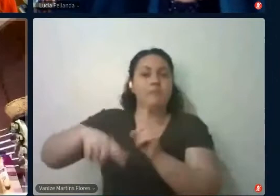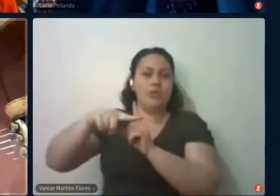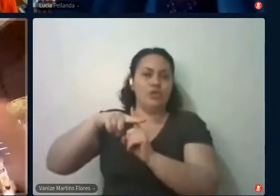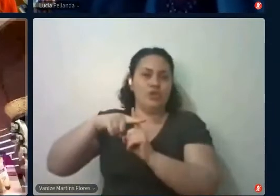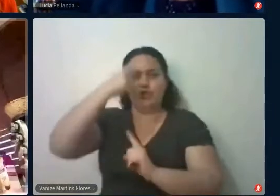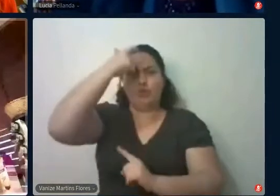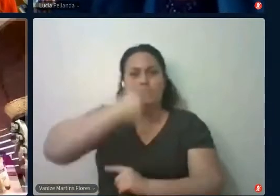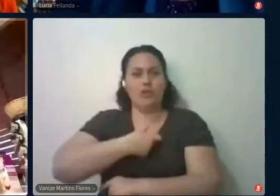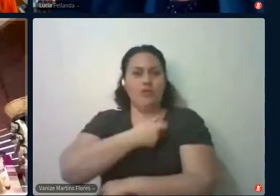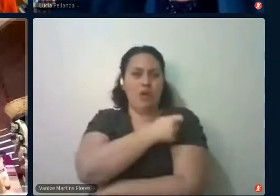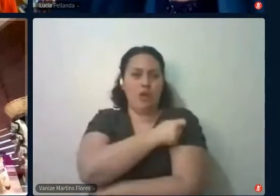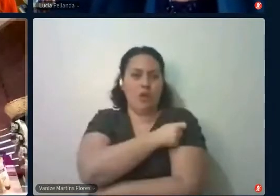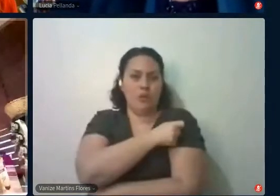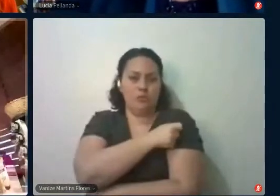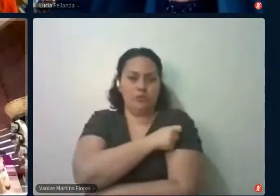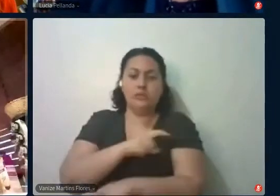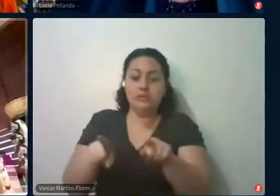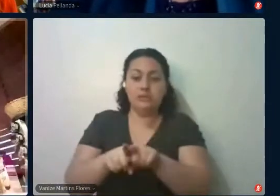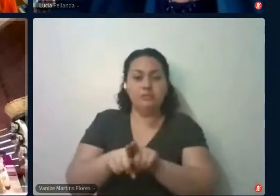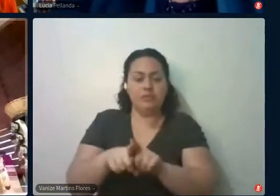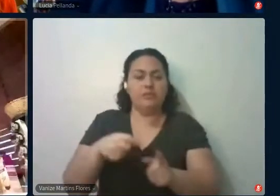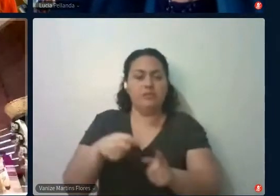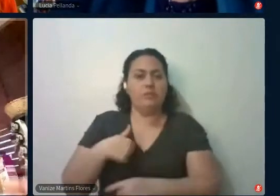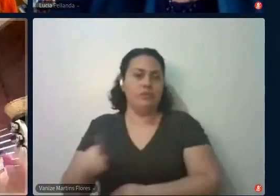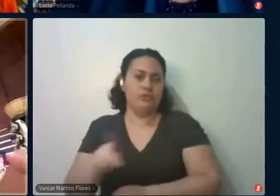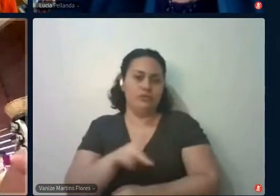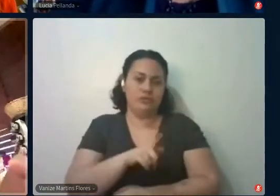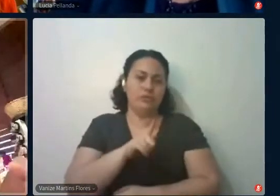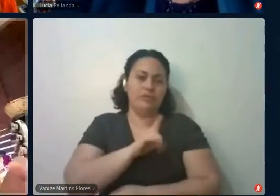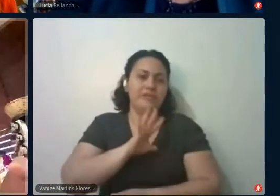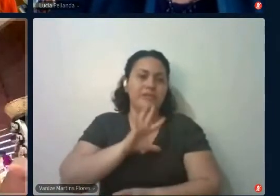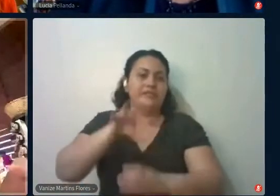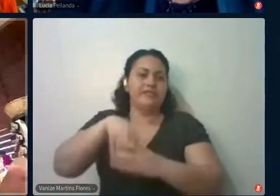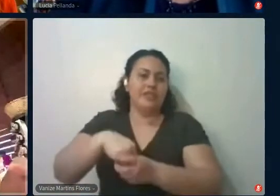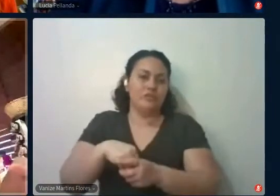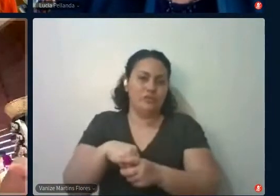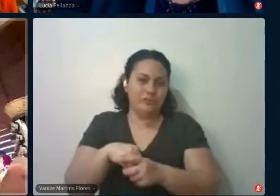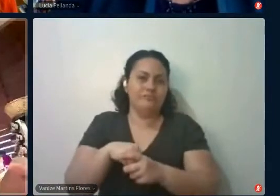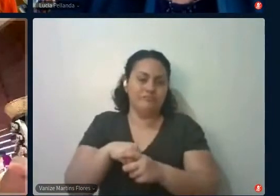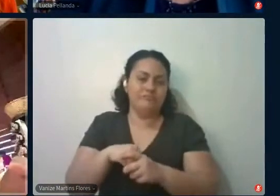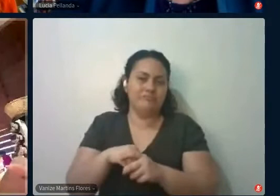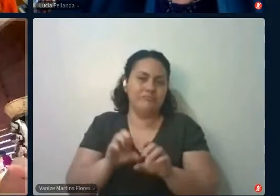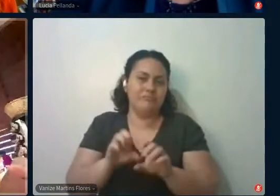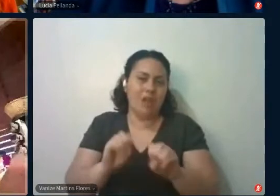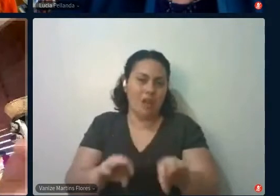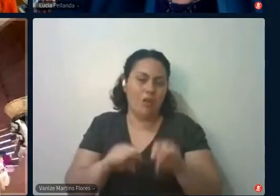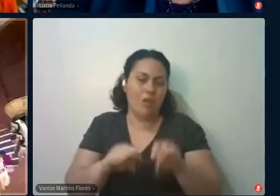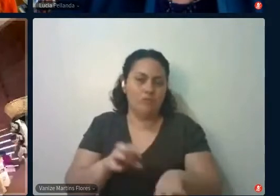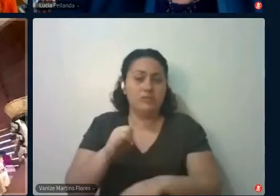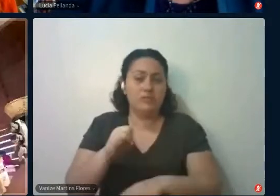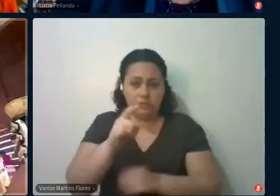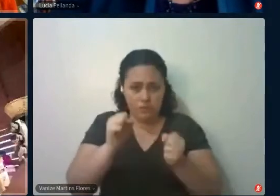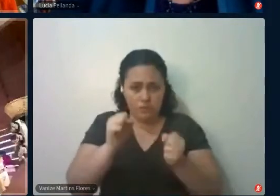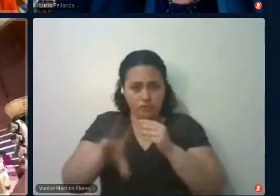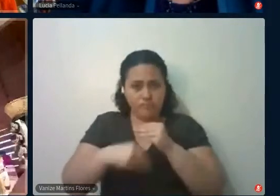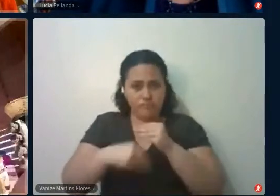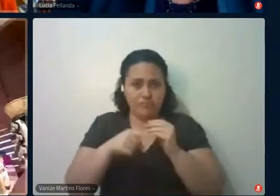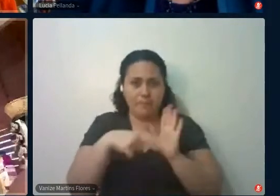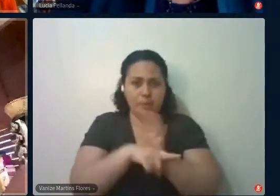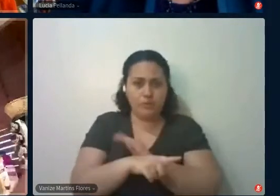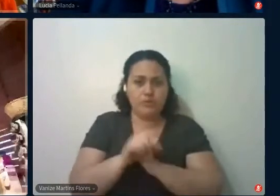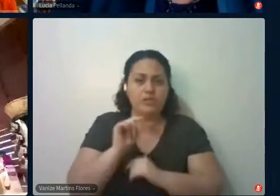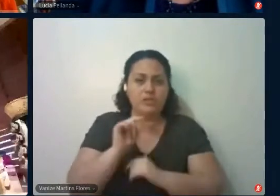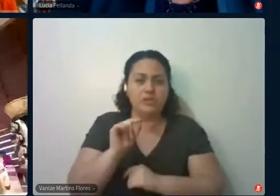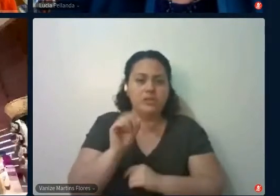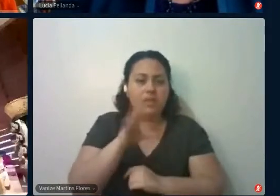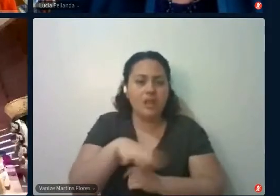positiva para o professor que está ministrando. Alessandra, se puder comentar a pergunta que fizeram ali, quem retirou os livros... Eu vi, a